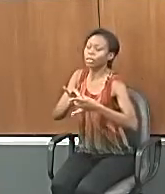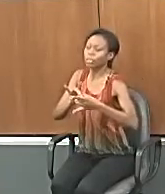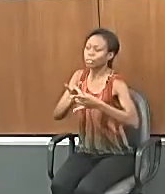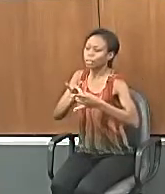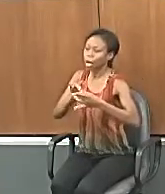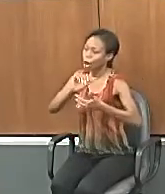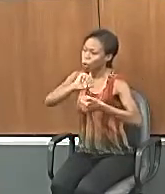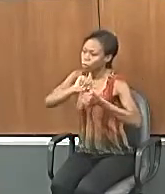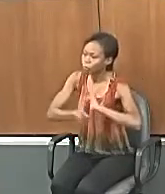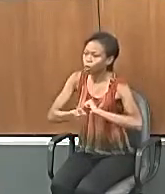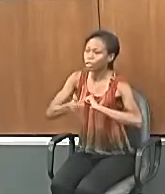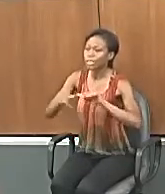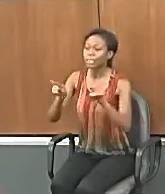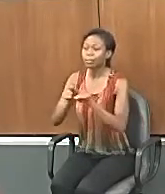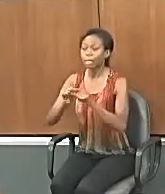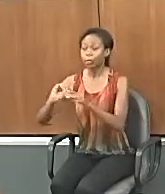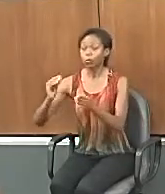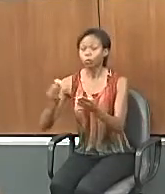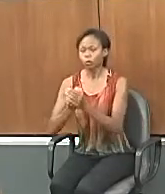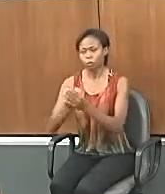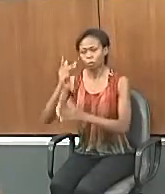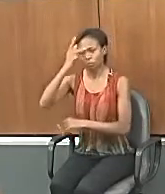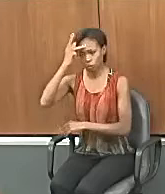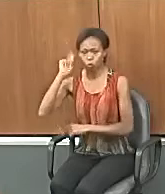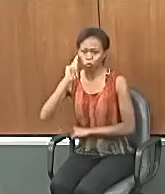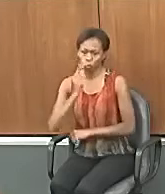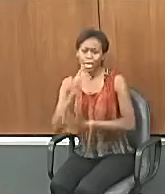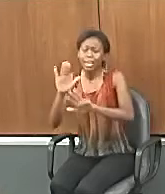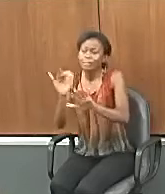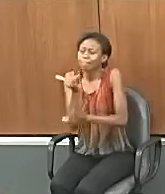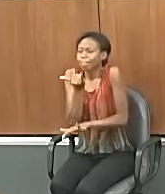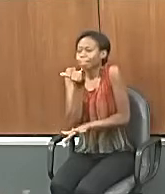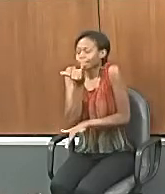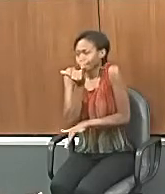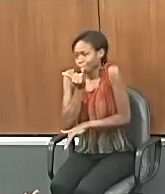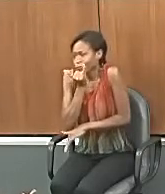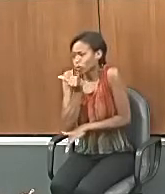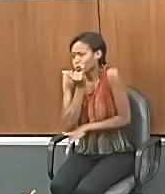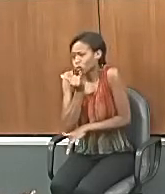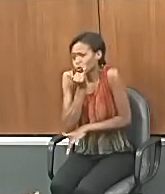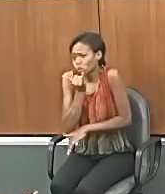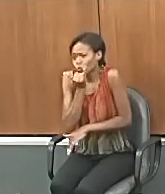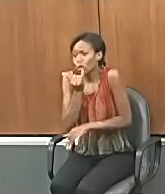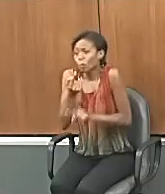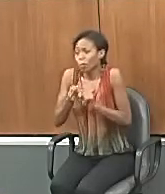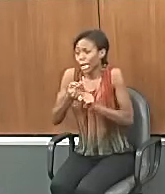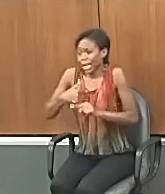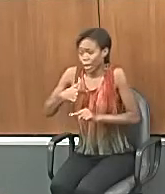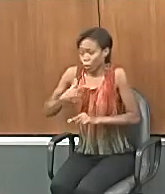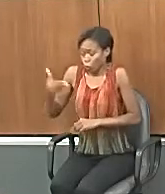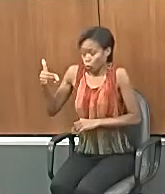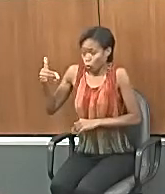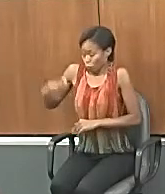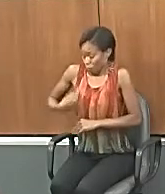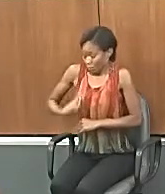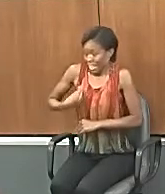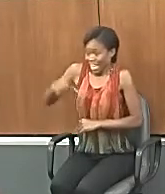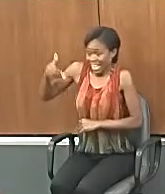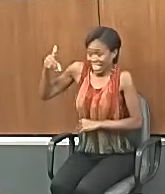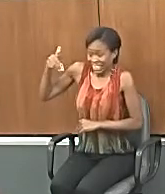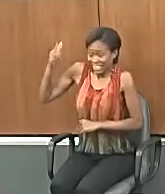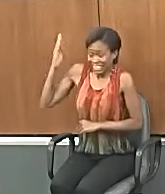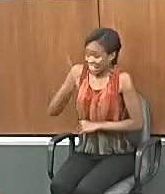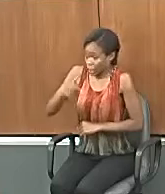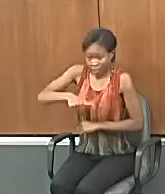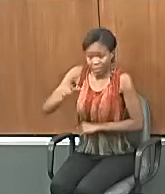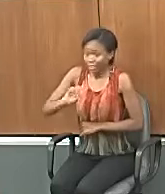da pessoa com surdez vou pedir desculpas pessoal por não permanecer o tempo todo aqui nessa audiência porque